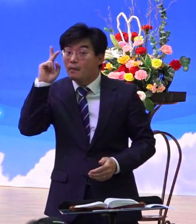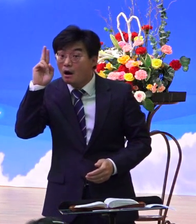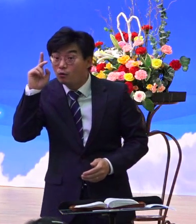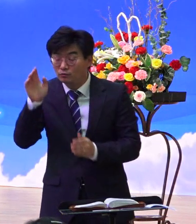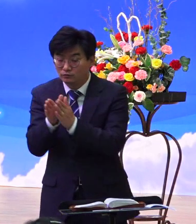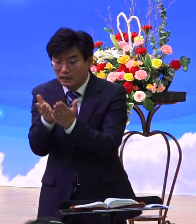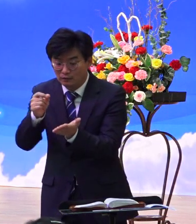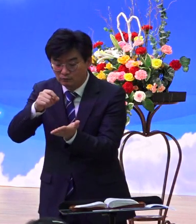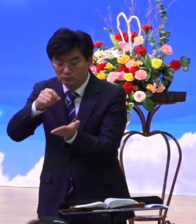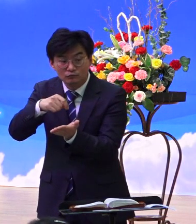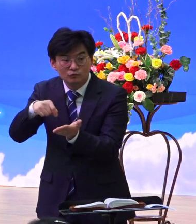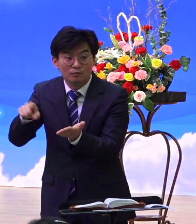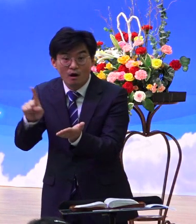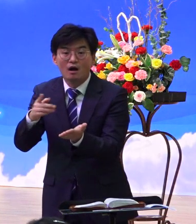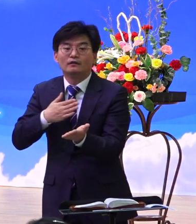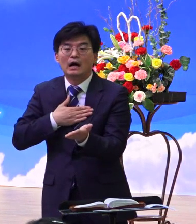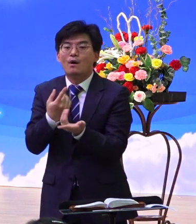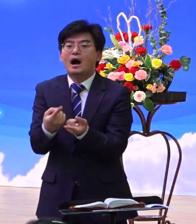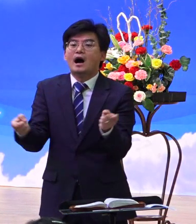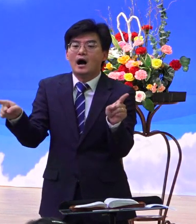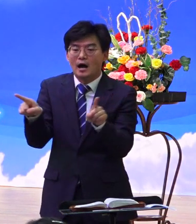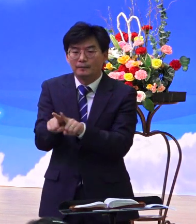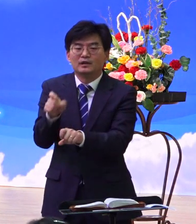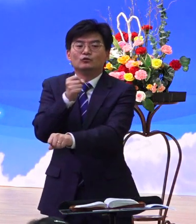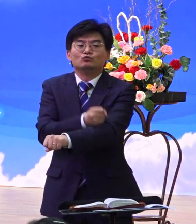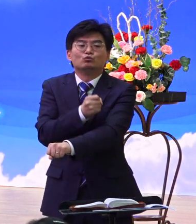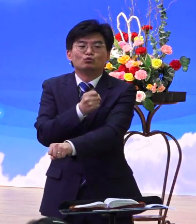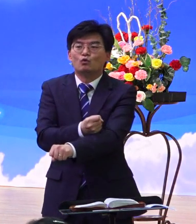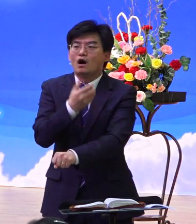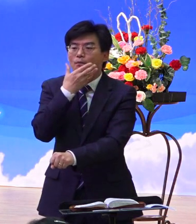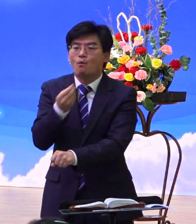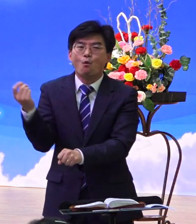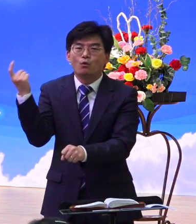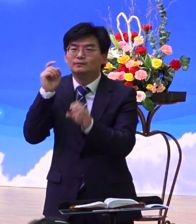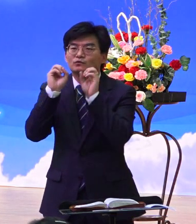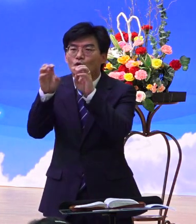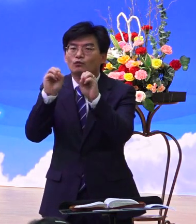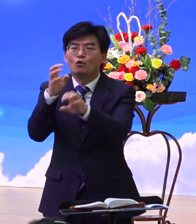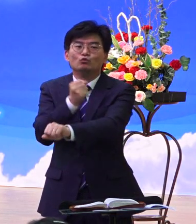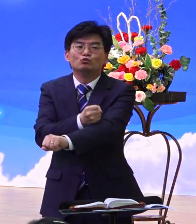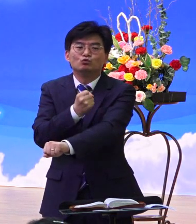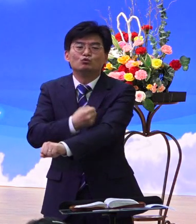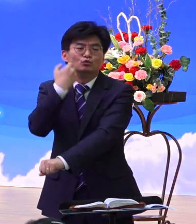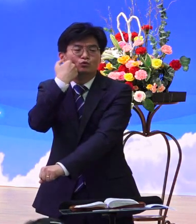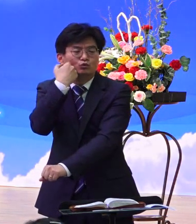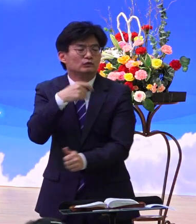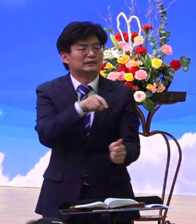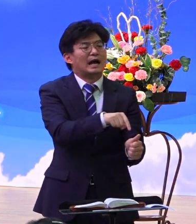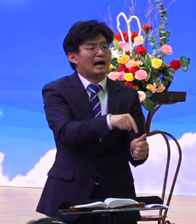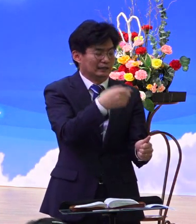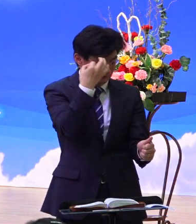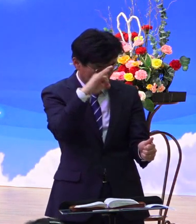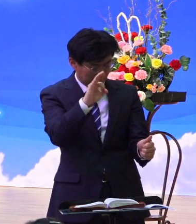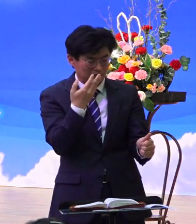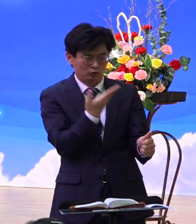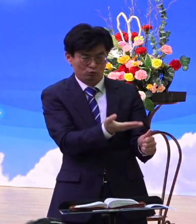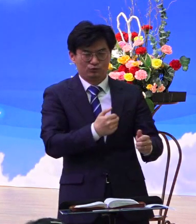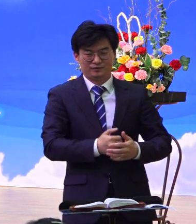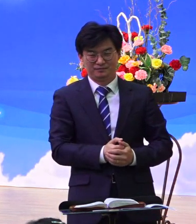위하여 수고한 자다. 디모데가 그렇게 나와 함께 수고했다 라고 디모데를 불렀고, 고린도 전서에서는